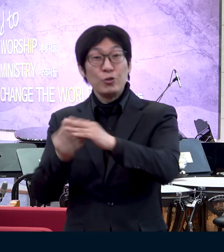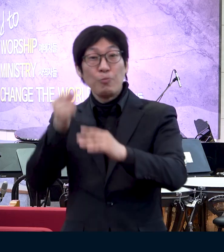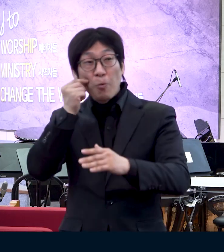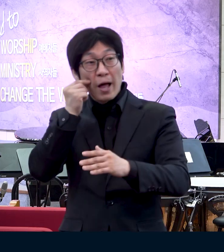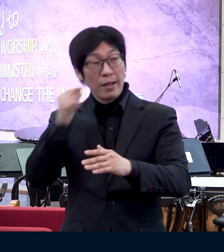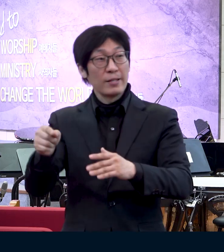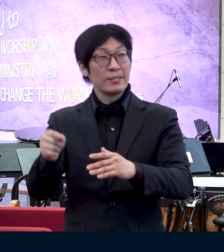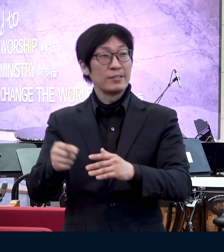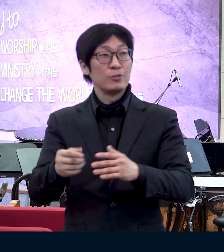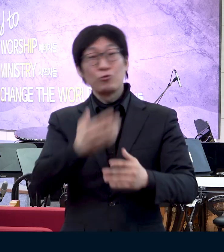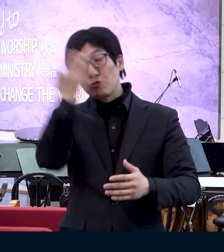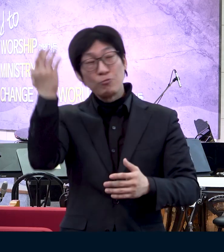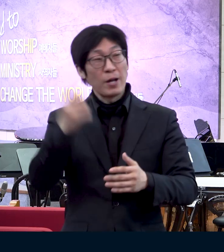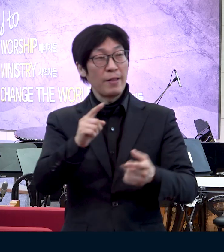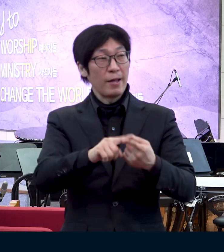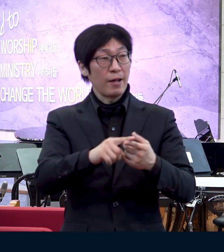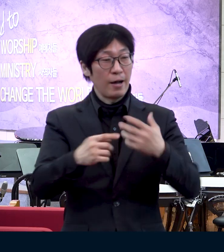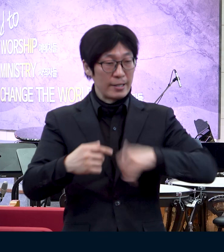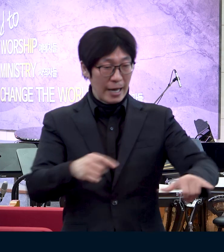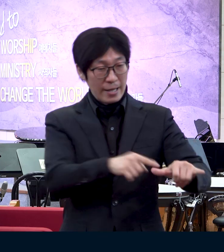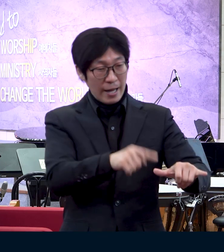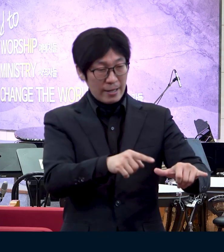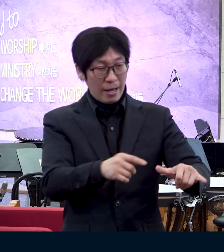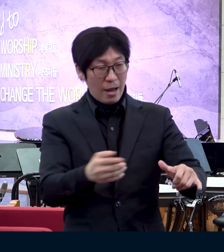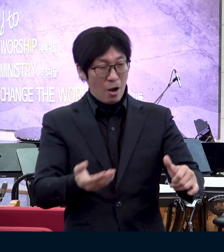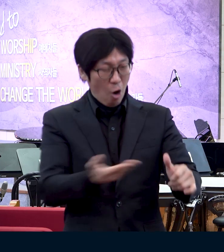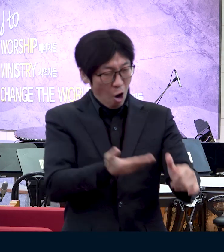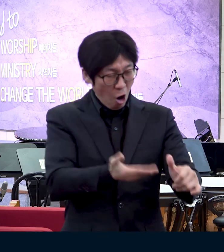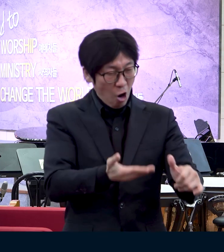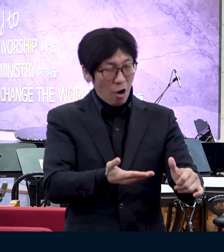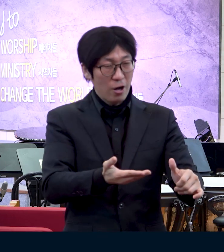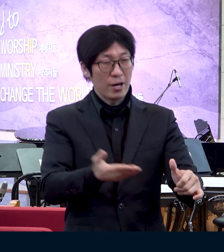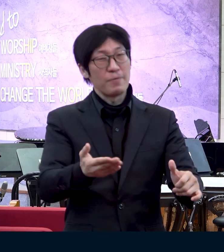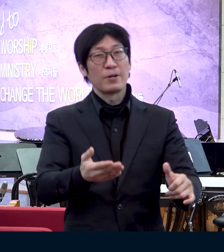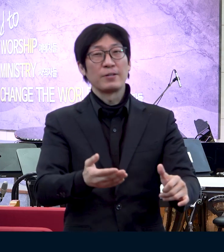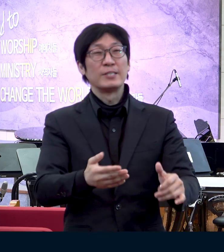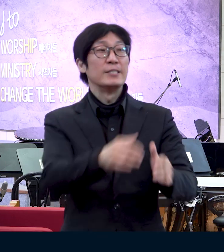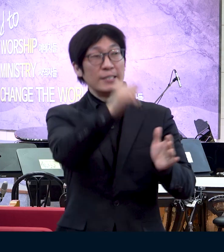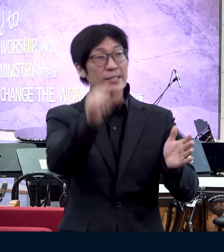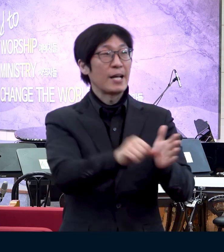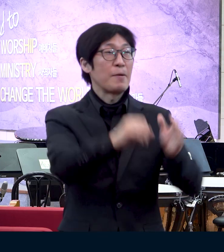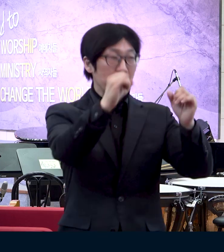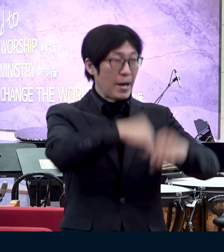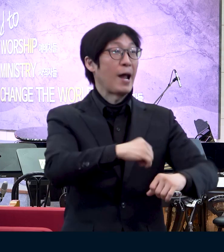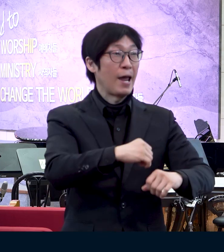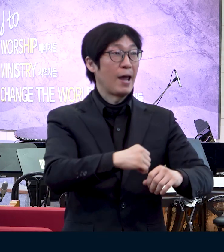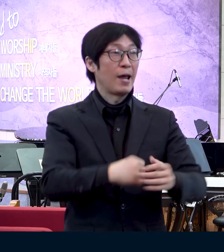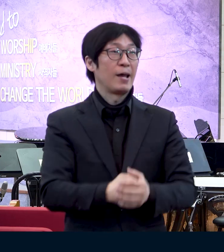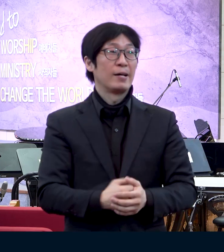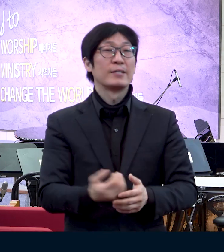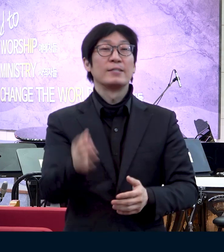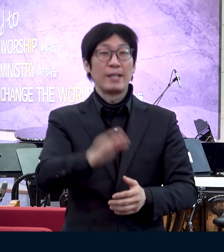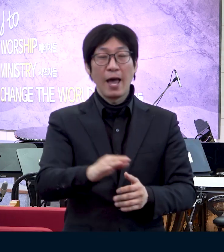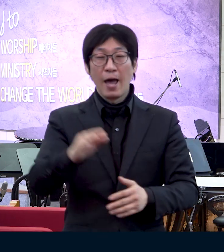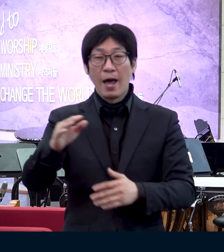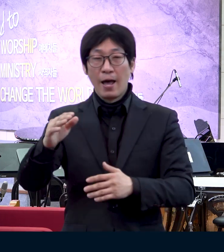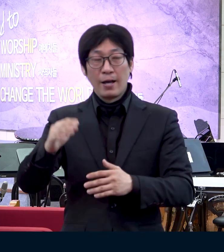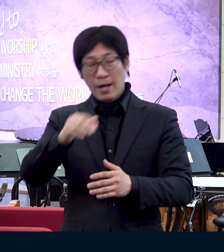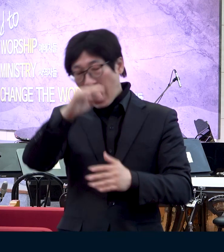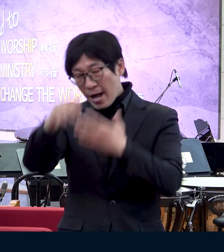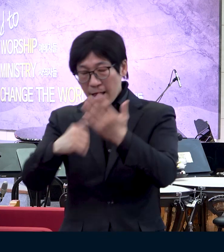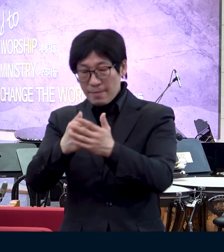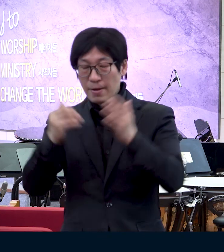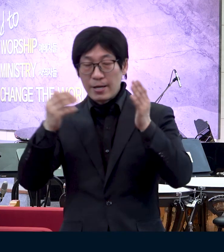때문에 자녀들이 그렇게 힘들고 어려운 거 아니에요. 그건 사람 망가뜨리는 거예요. 근데 그게 아니고 하나님의 꿈을 꾸는